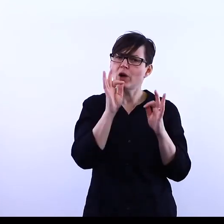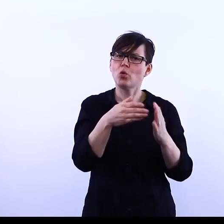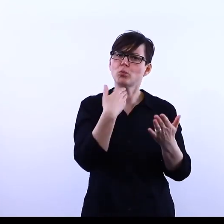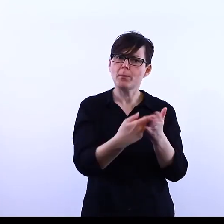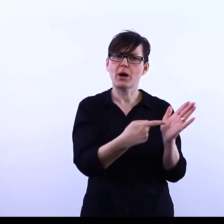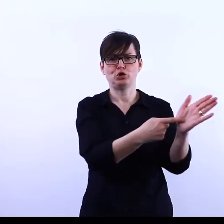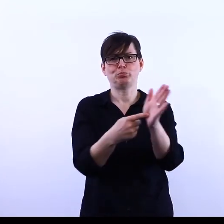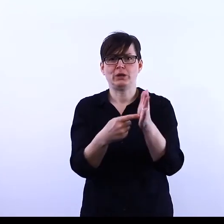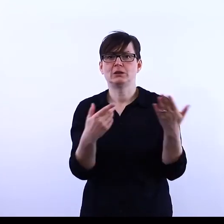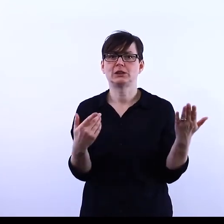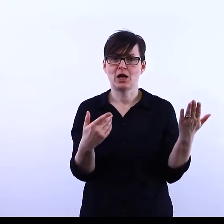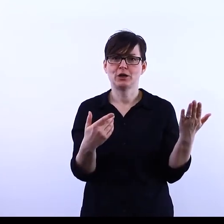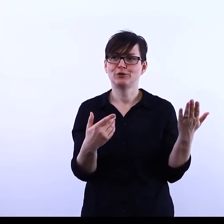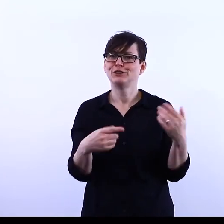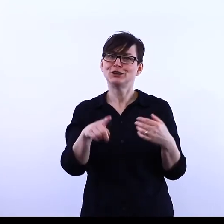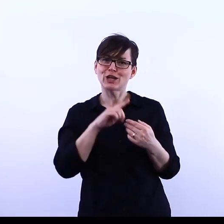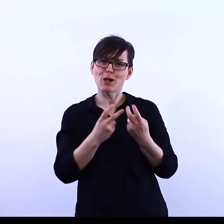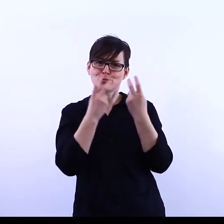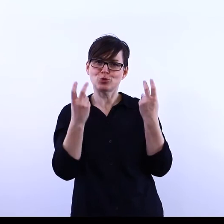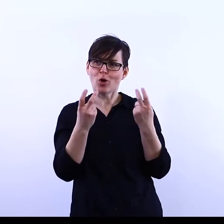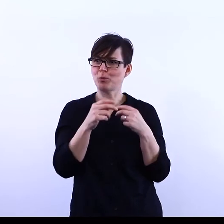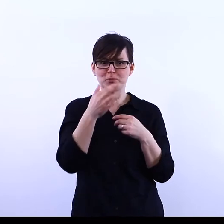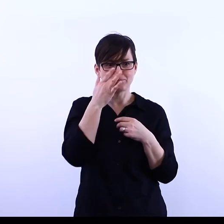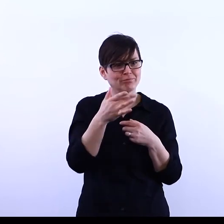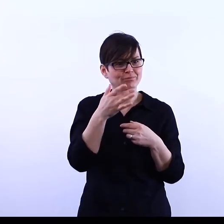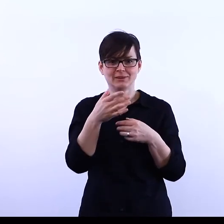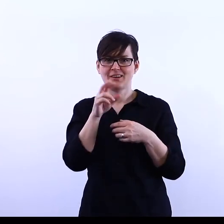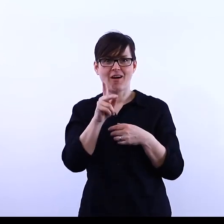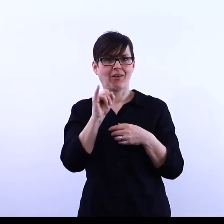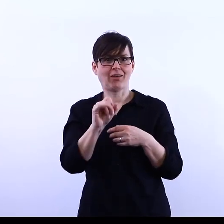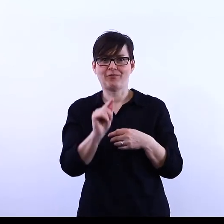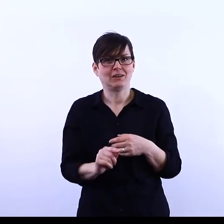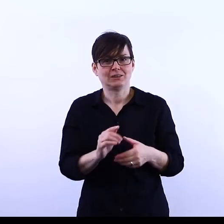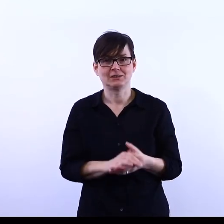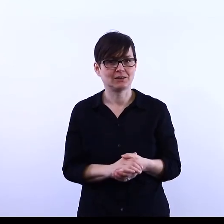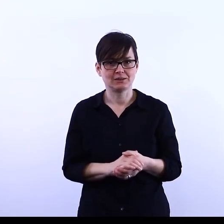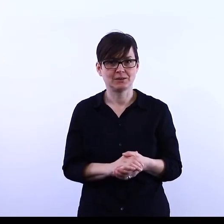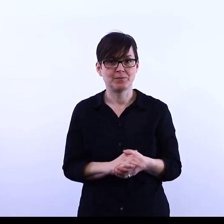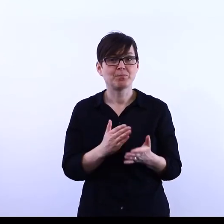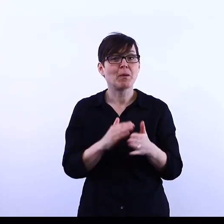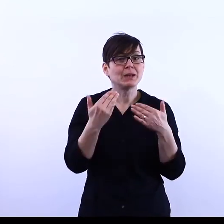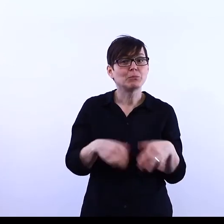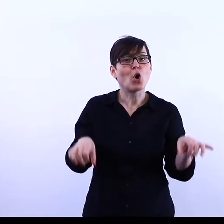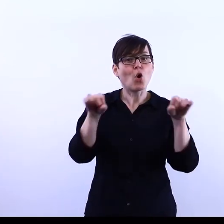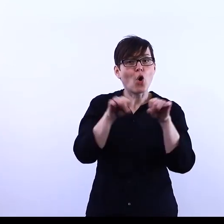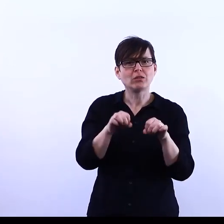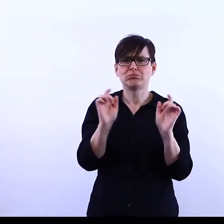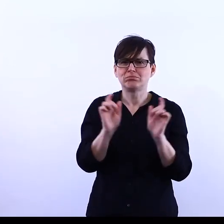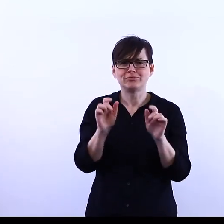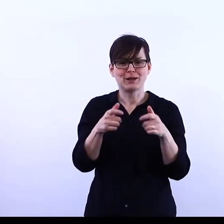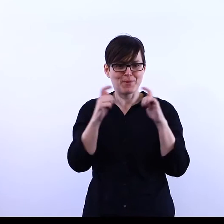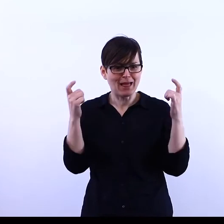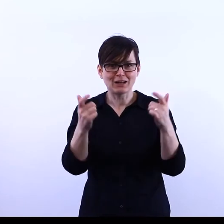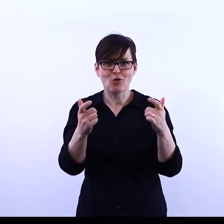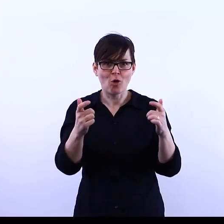selbst spielerisch KI ausprobieren kann. Es gibt auch online ganz viele lustige Plattformen, wo man sieht, sehr anschaulich